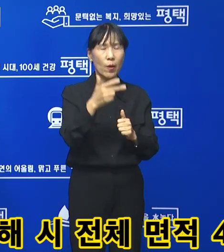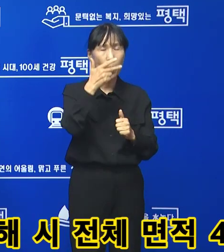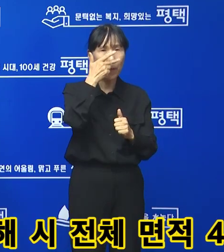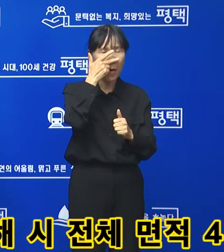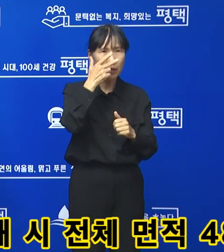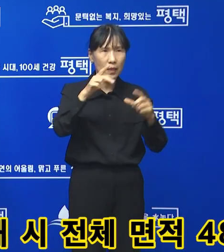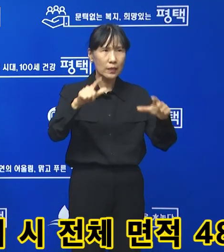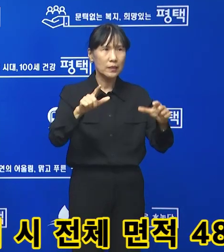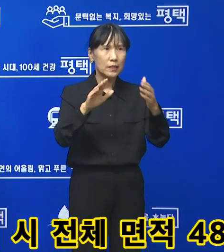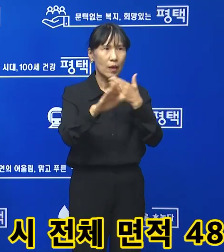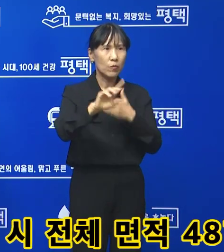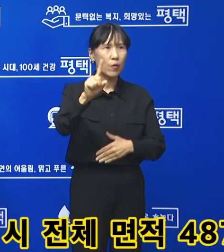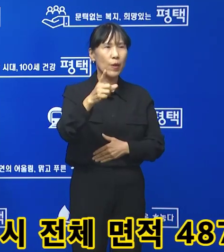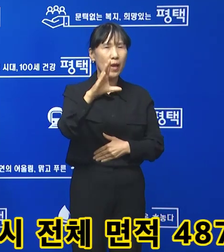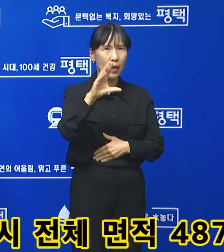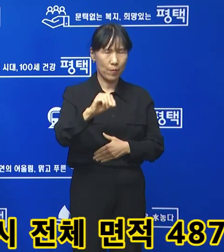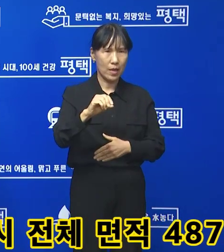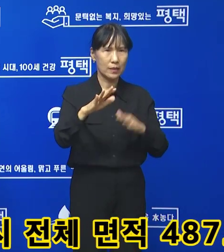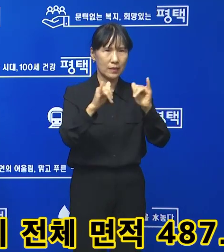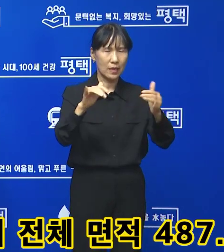특례 시까지 내다보고